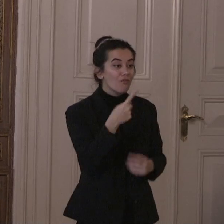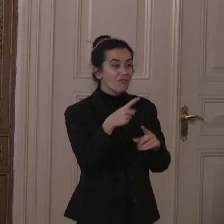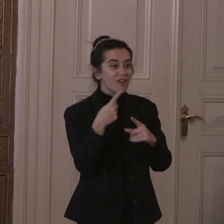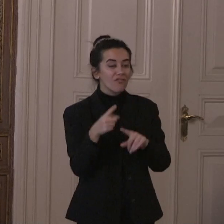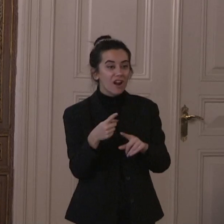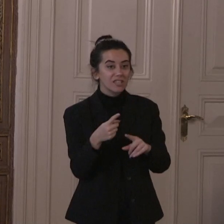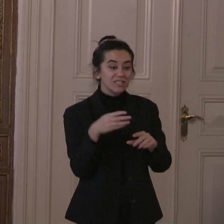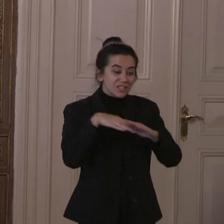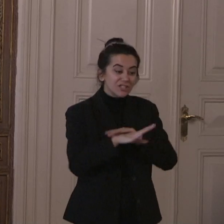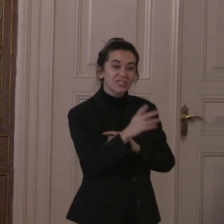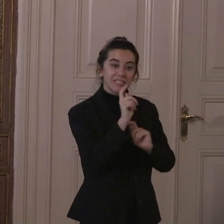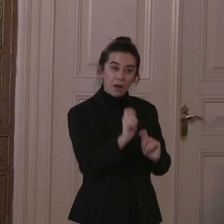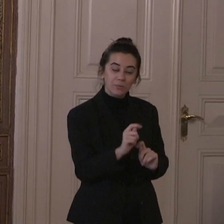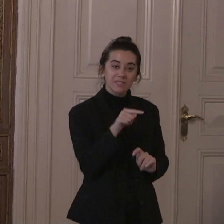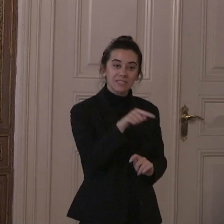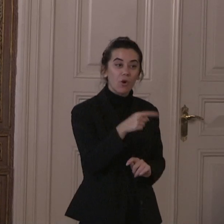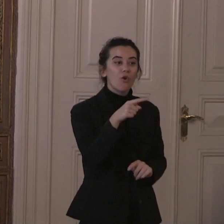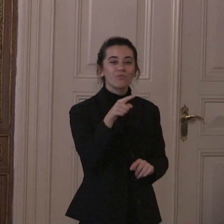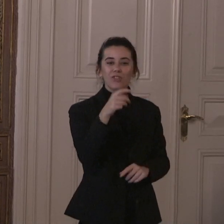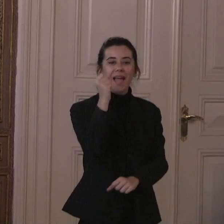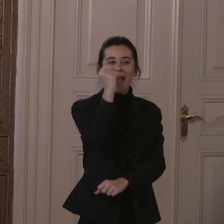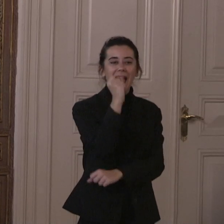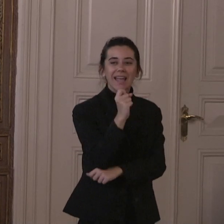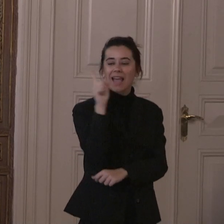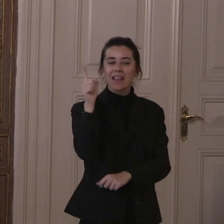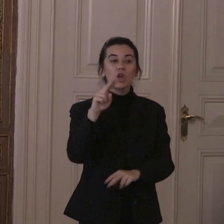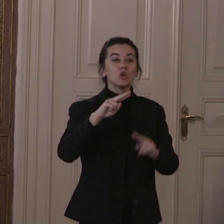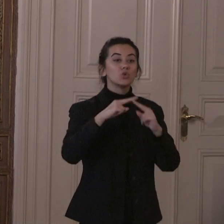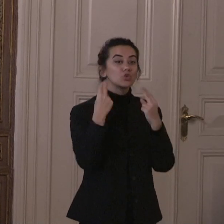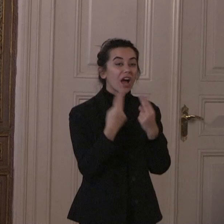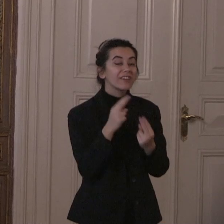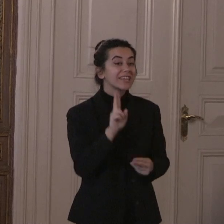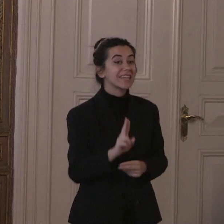basıldı. İşte bu heykeller dünyanın 7 harikası, tam hatırladım. Dünyanın 7 harikasına